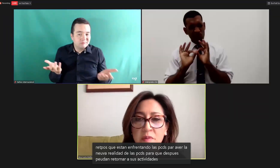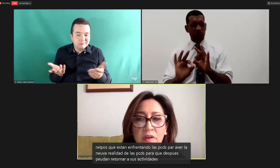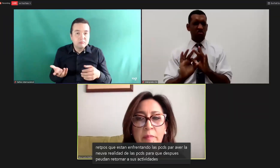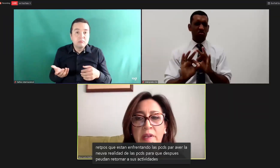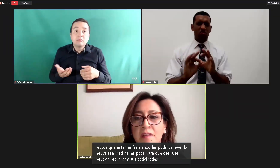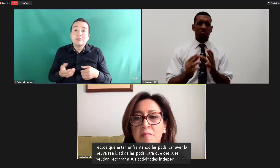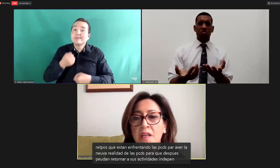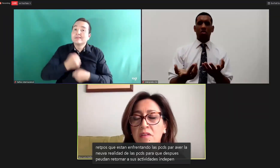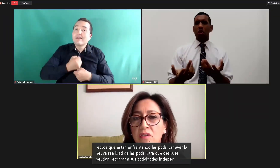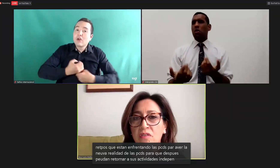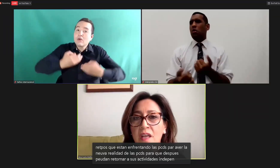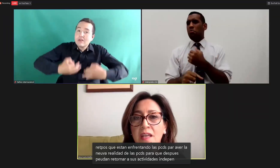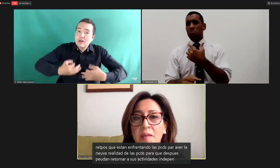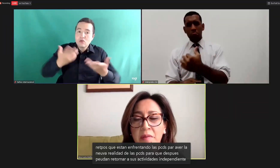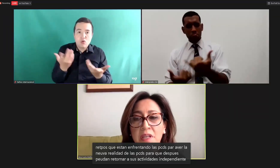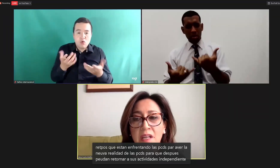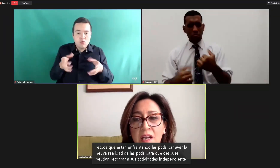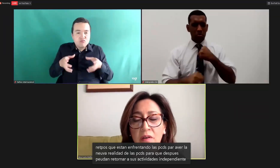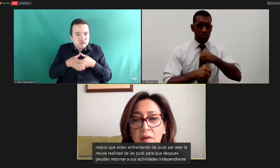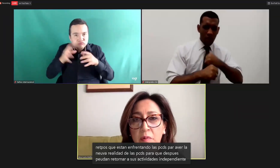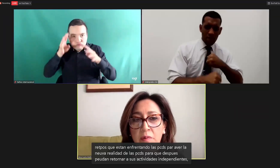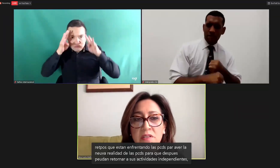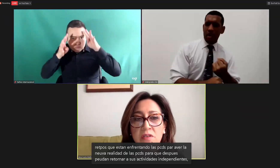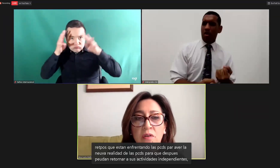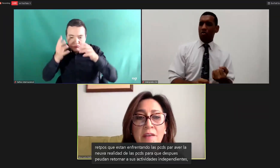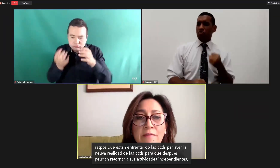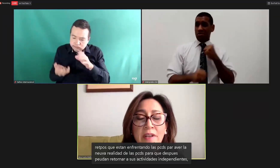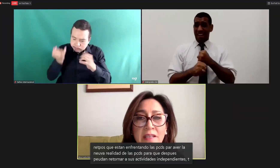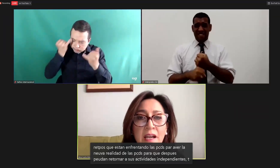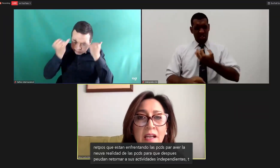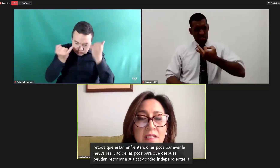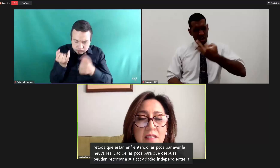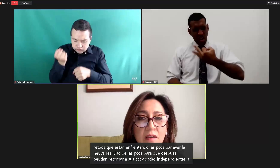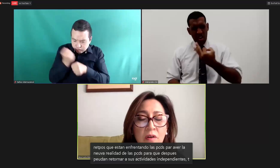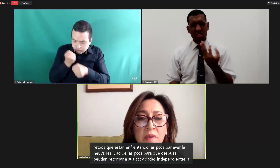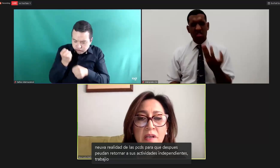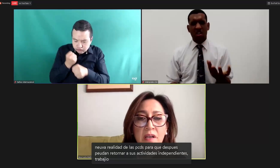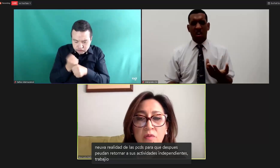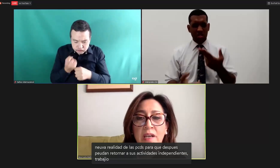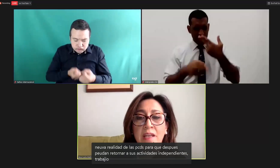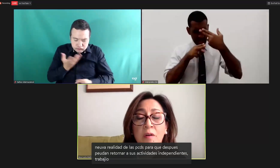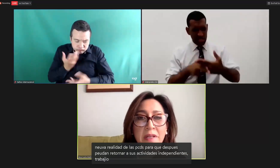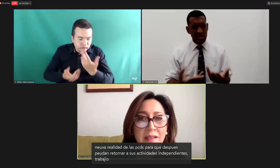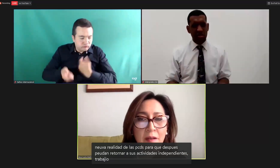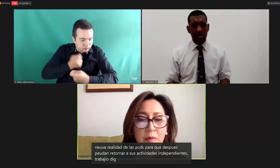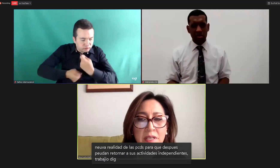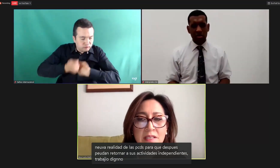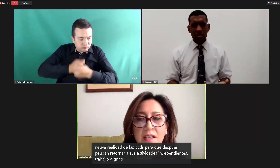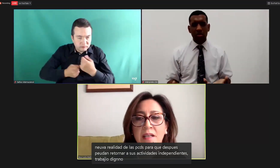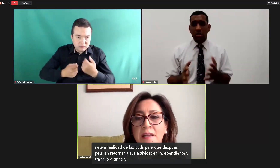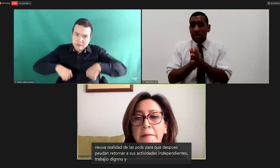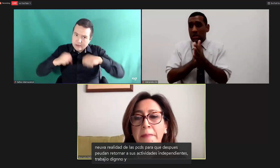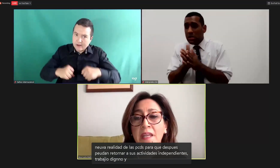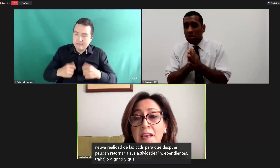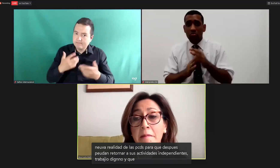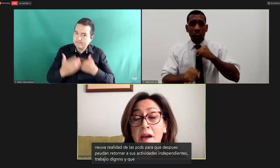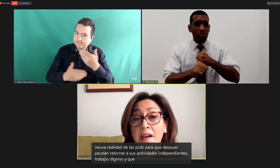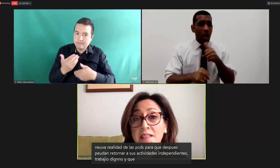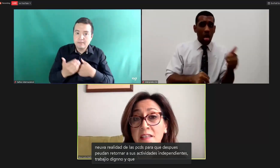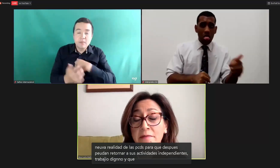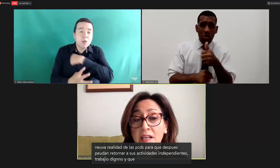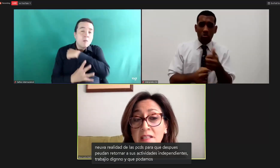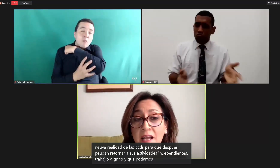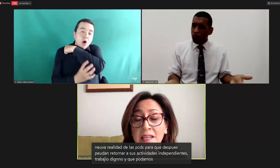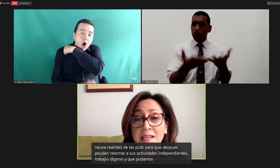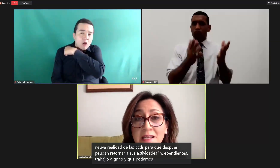digno, los microemprendimientos que permitan a nuestra población enfrentar la crisis económica actual y combatir la pobreza. Y elevar